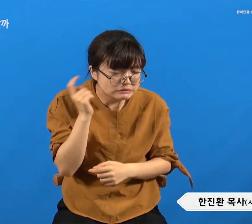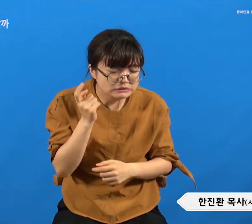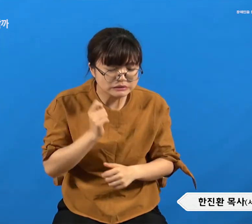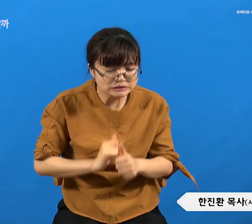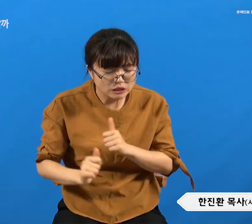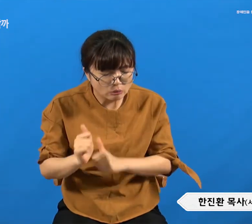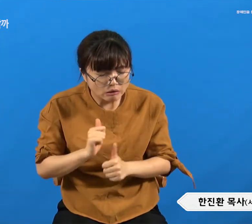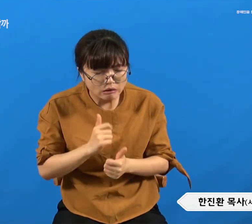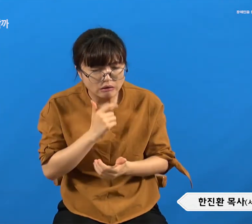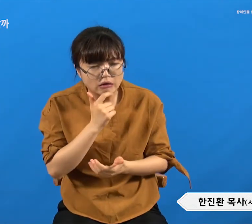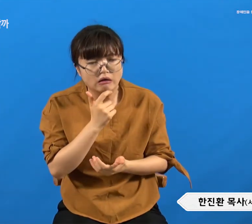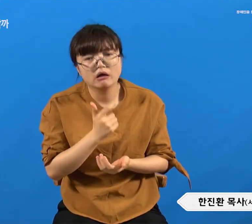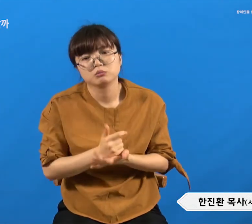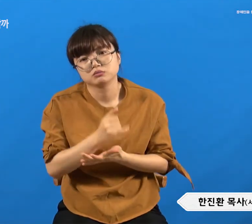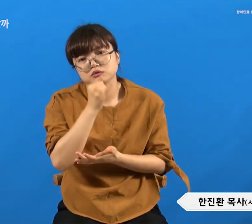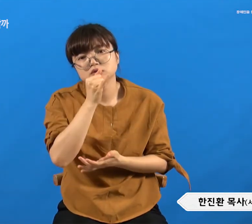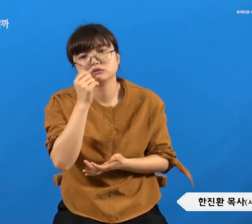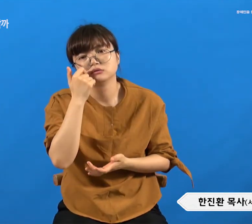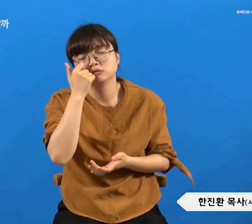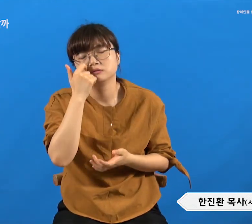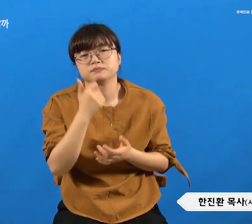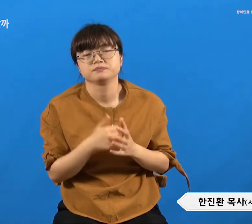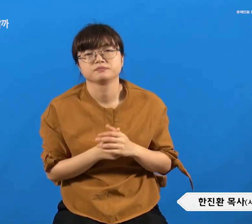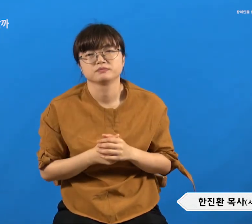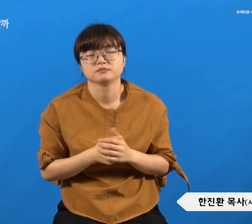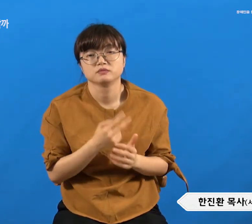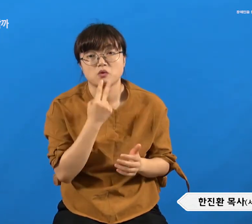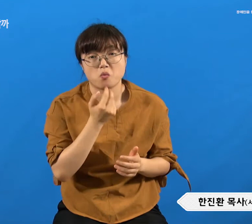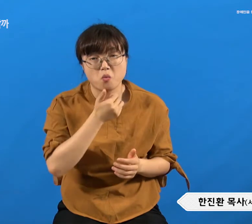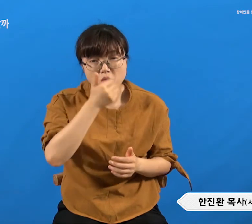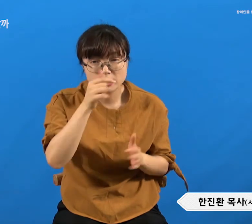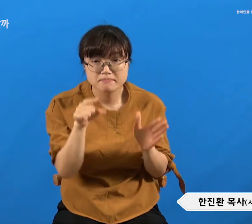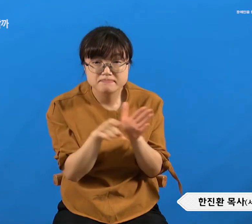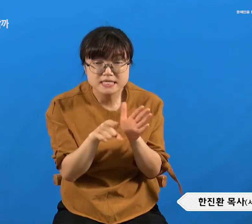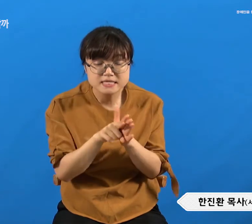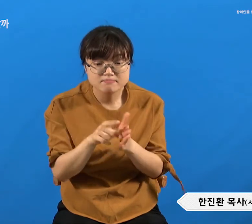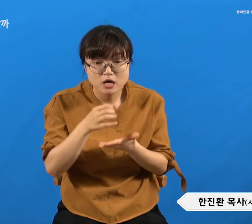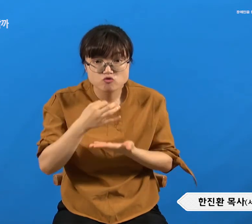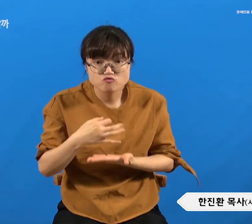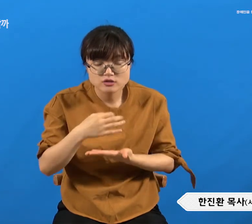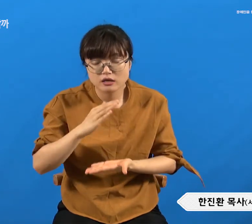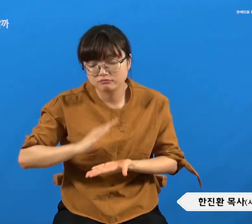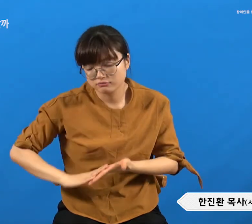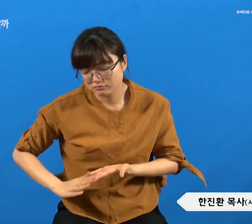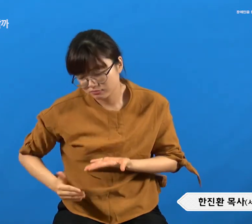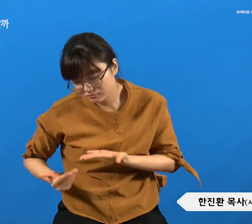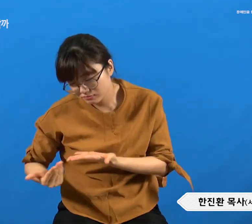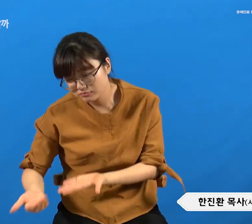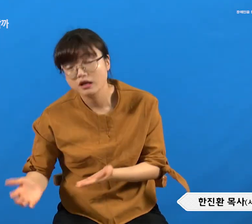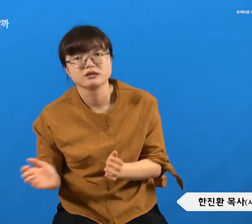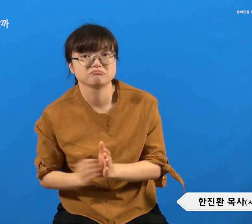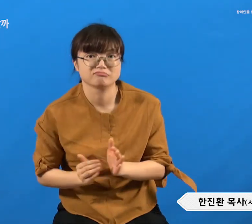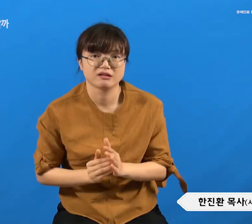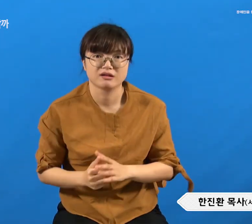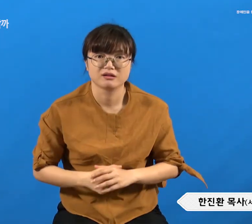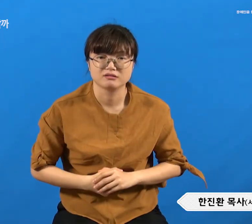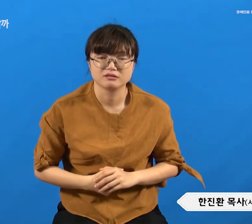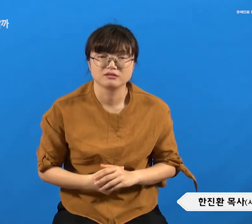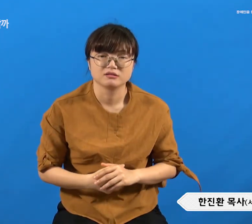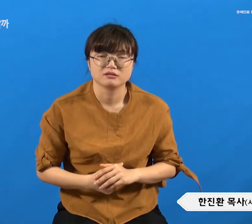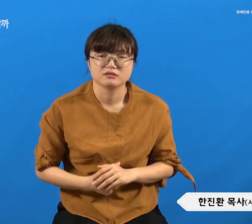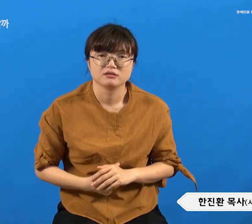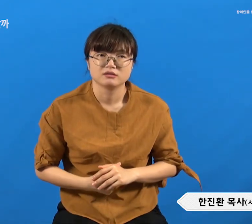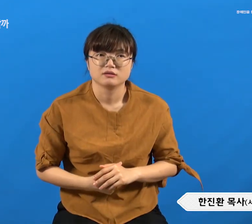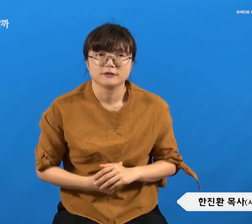진한 감동을 받았을 것입니다. 요셉은 믿음의 유산을 잘 남겼습니다.